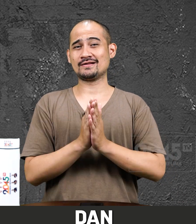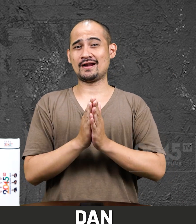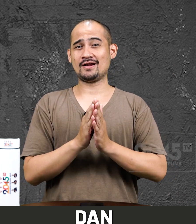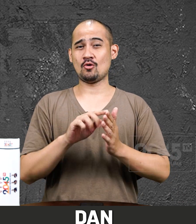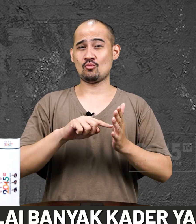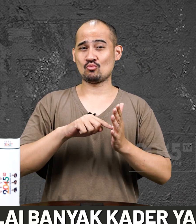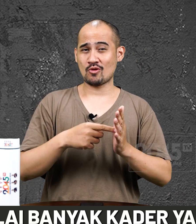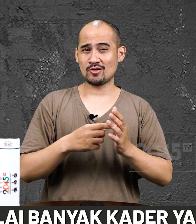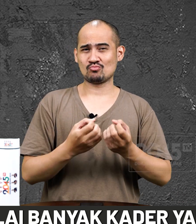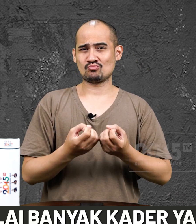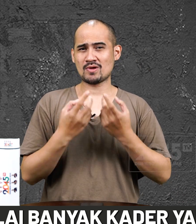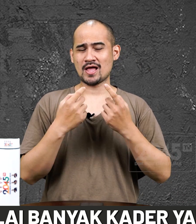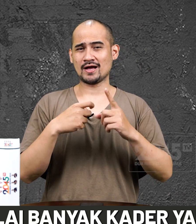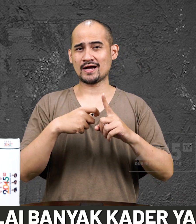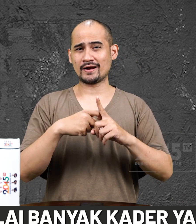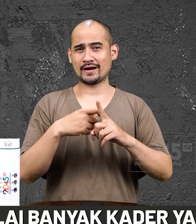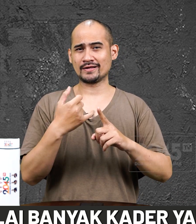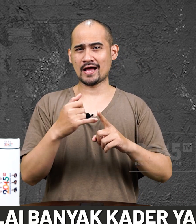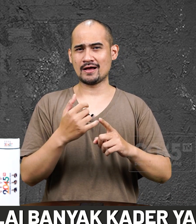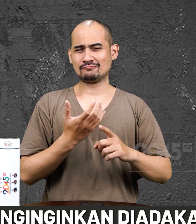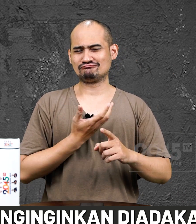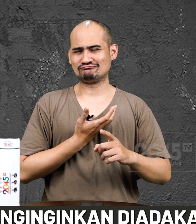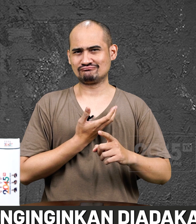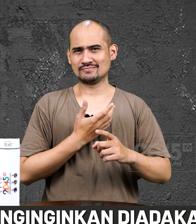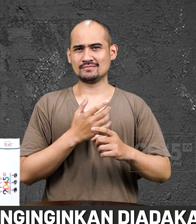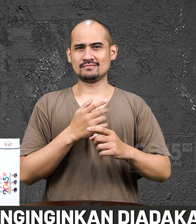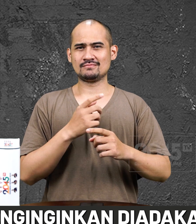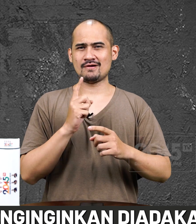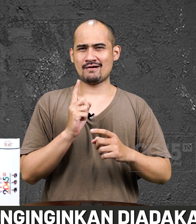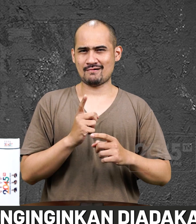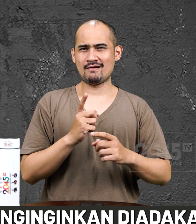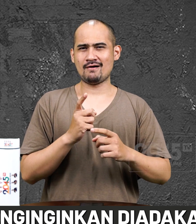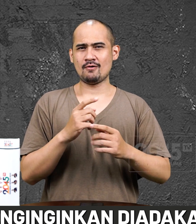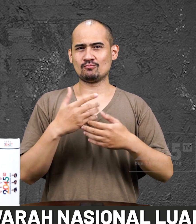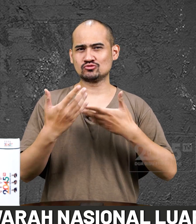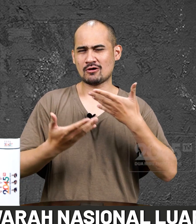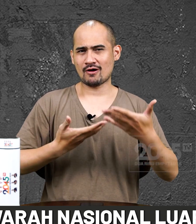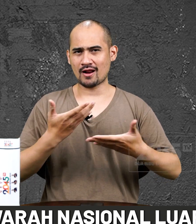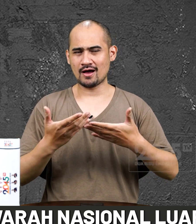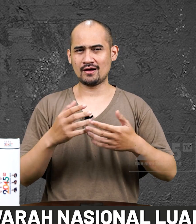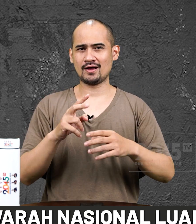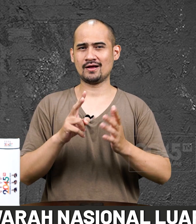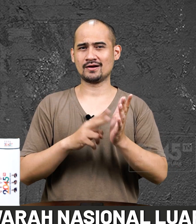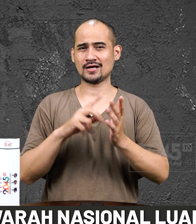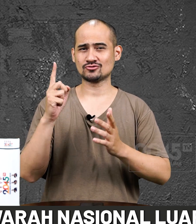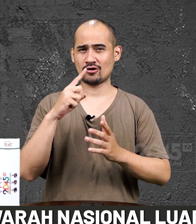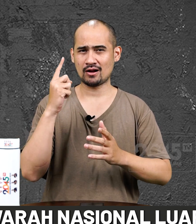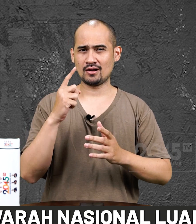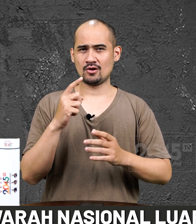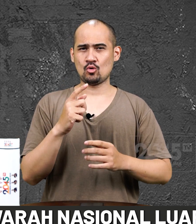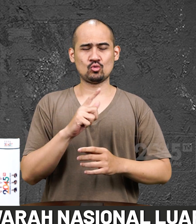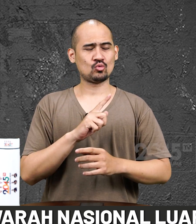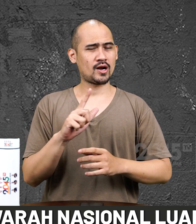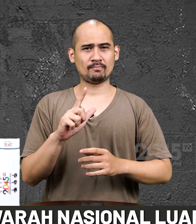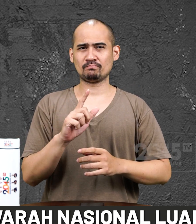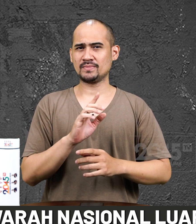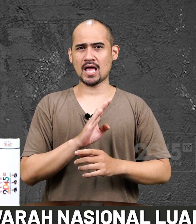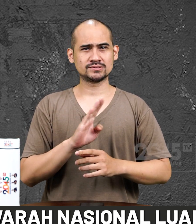Dan, mulai banyak kader yang menginginkan diadakan musyawarah nasional luar biasa, atau munaslup buat melengsarkan Pak